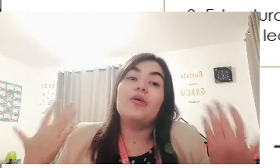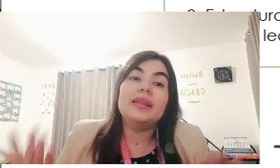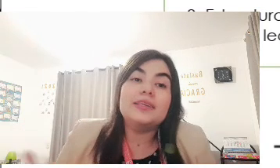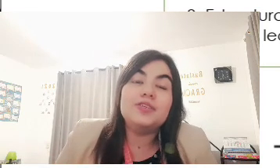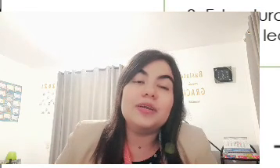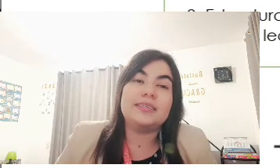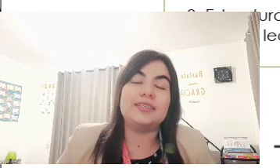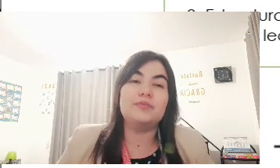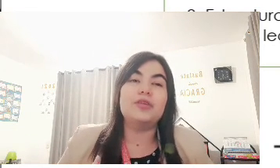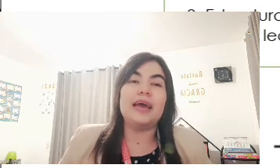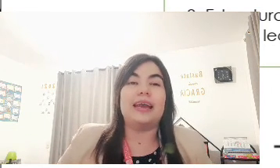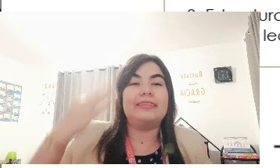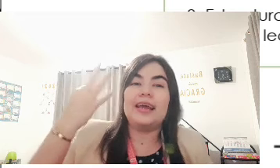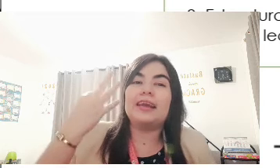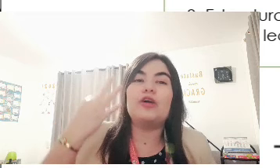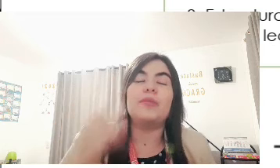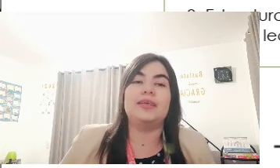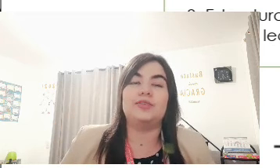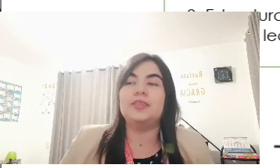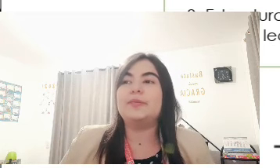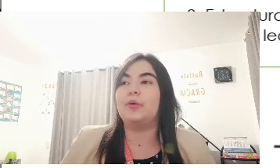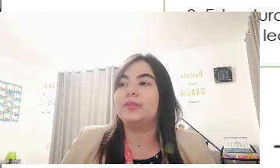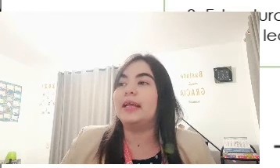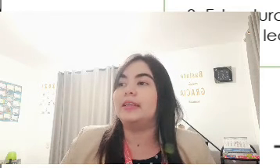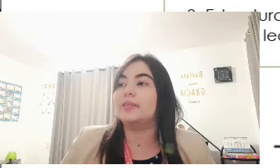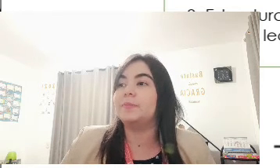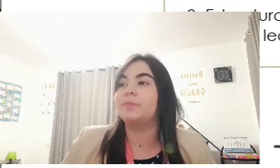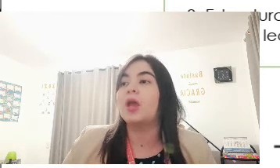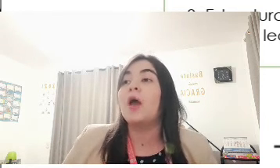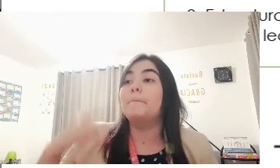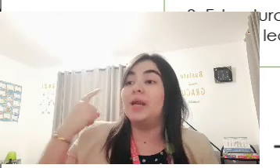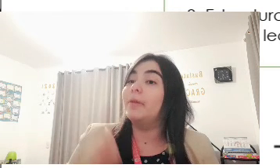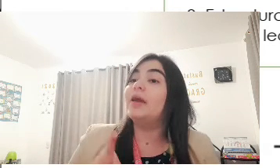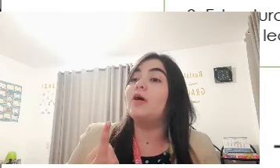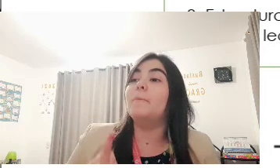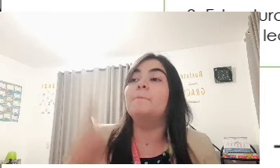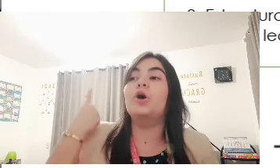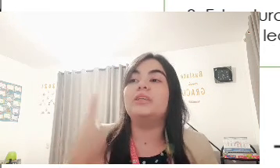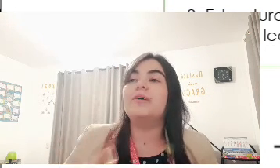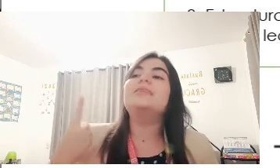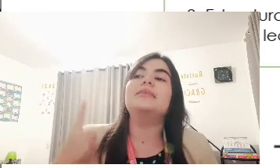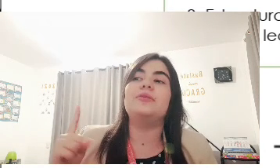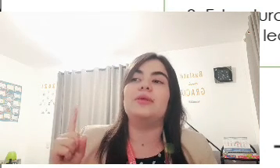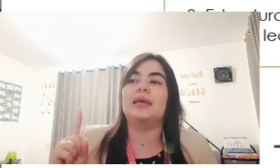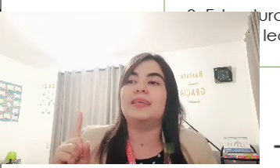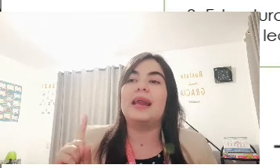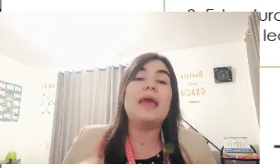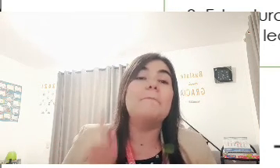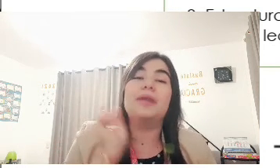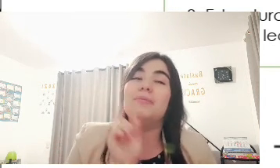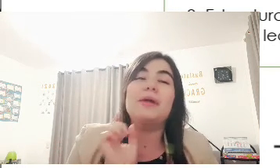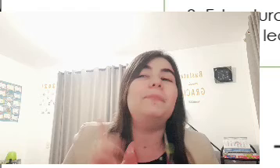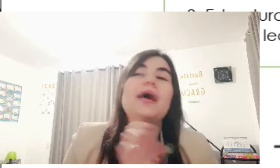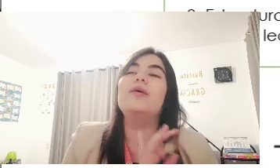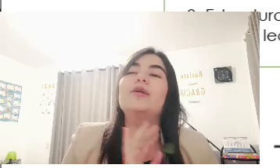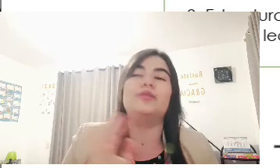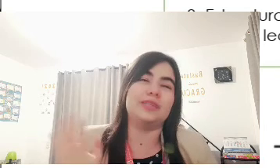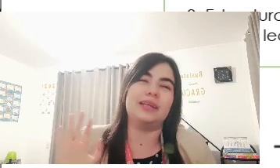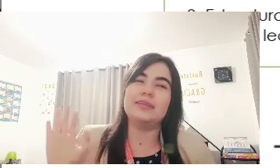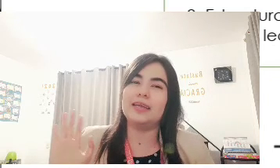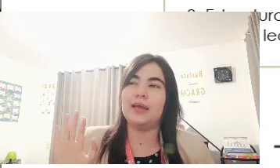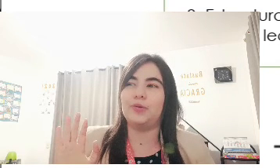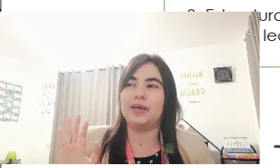Las recomendaciones, quisimos dejar tres recomendaciones importantes. Primero, motivar y sensibilizar en primer plano